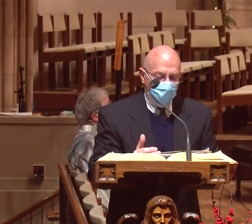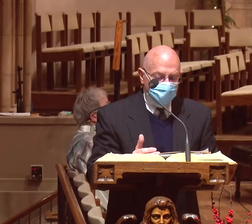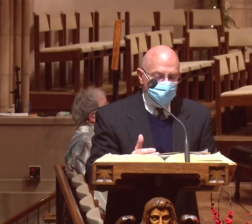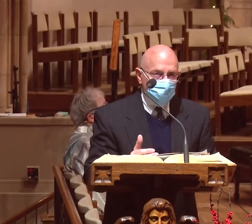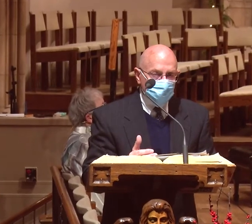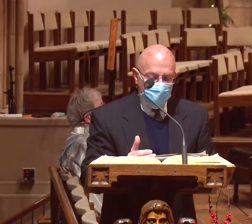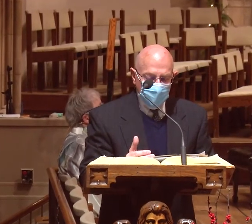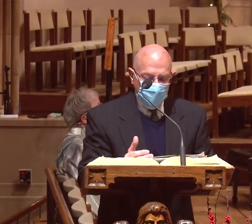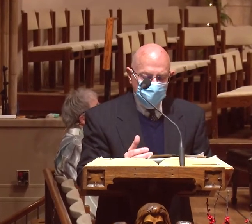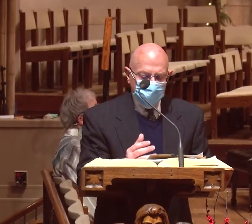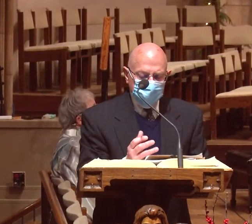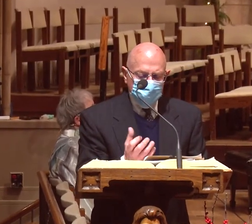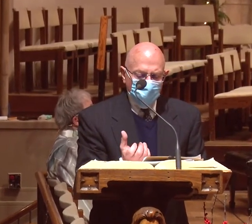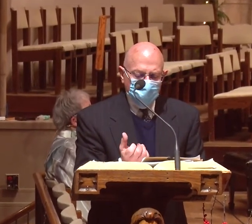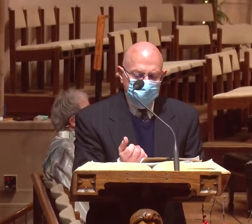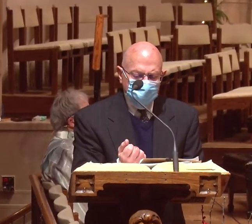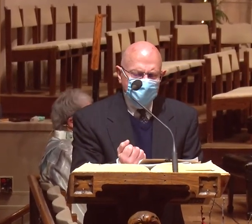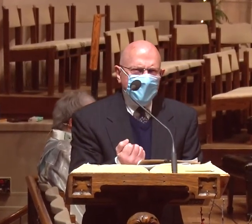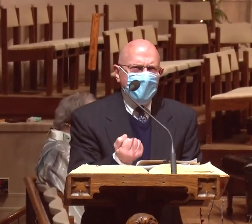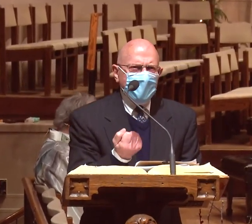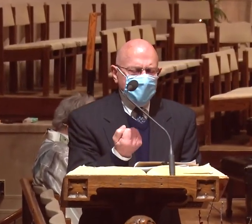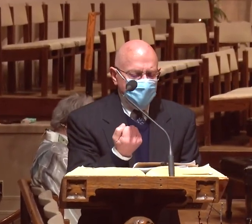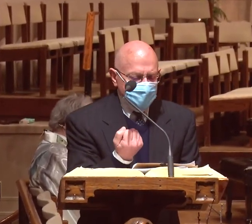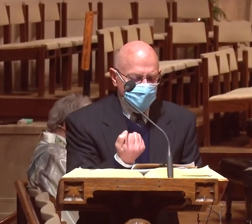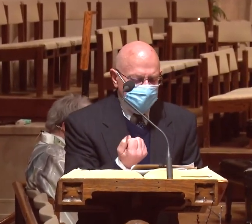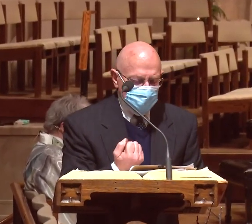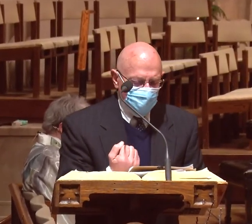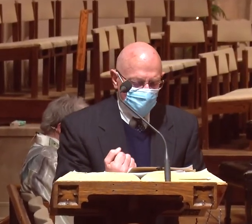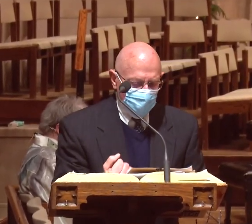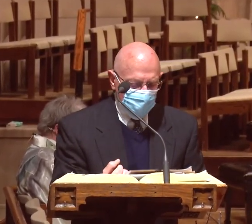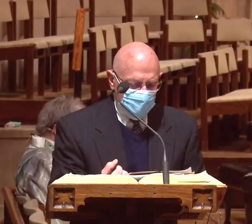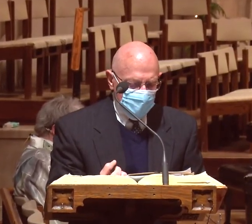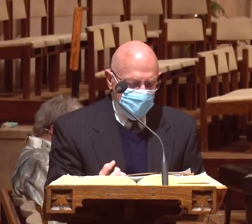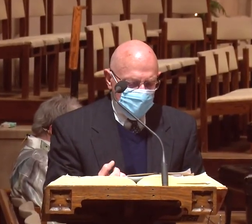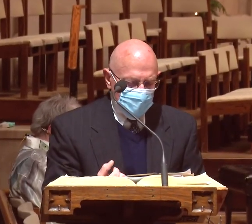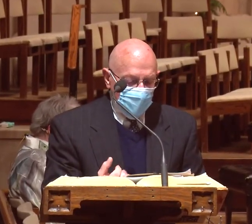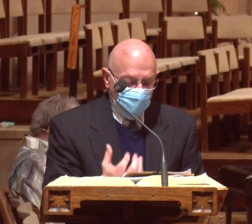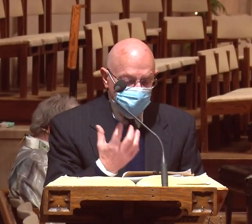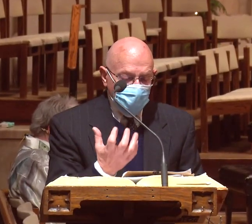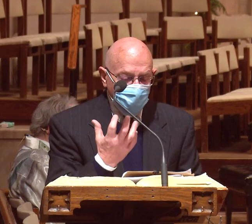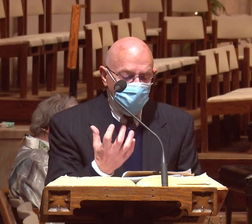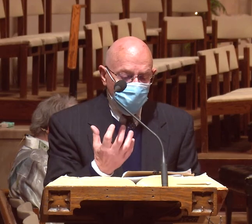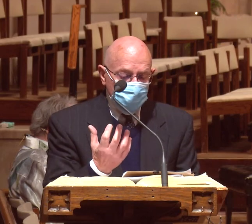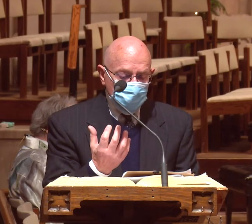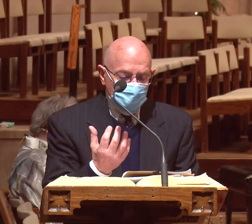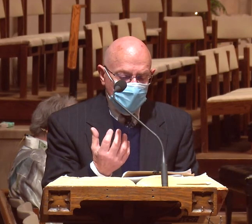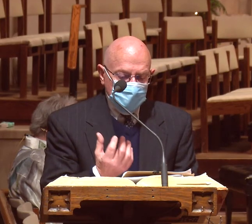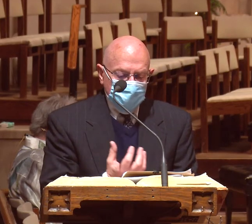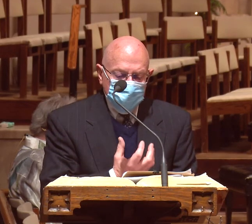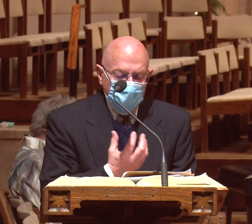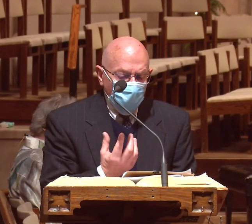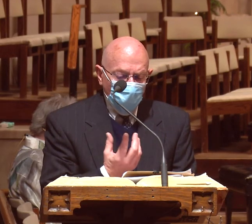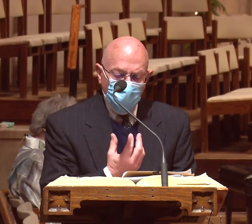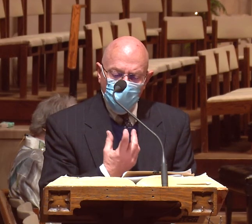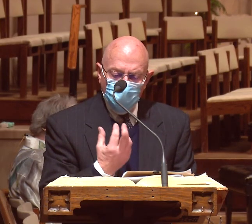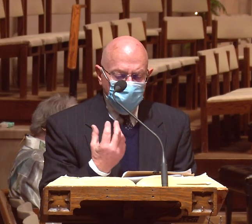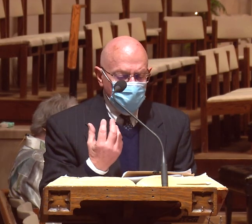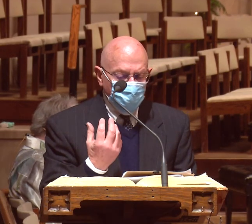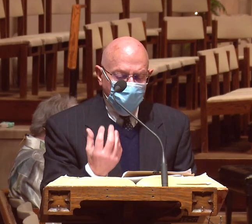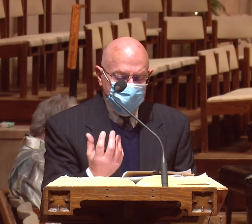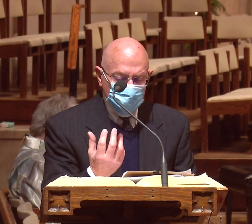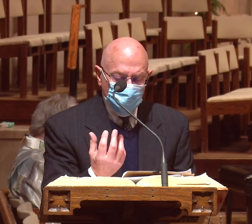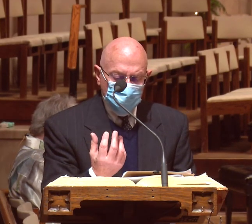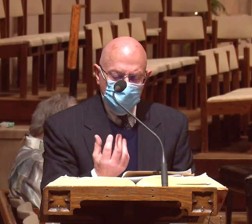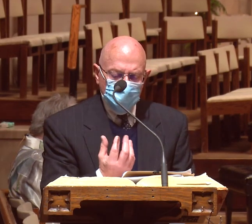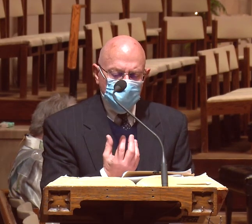del parto y se retuerce y grita de dolor. Concebimos, sentimos los dolores